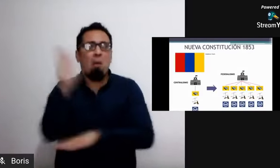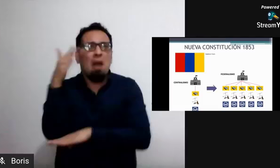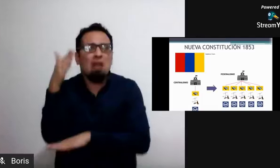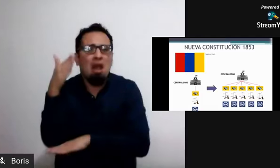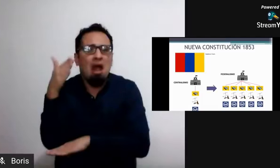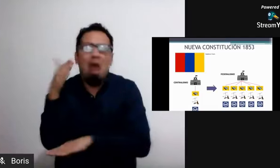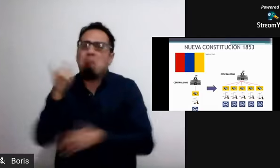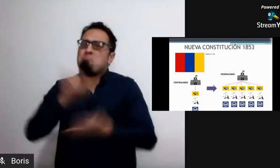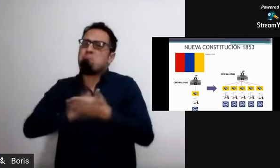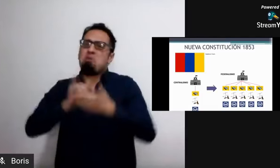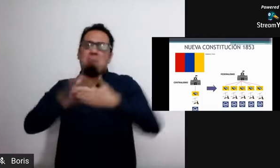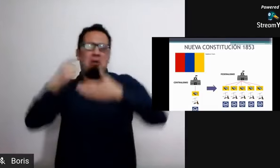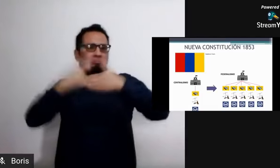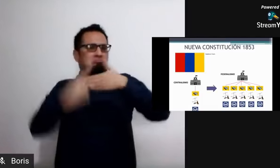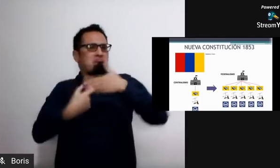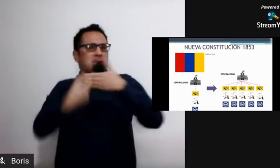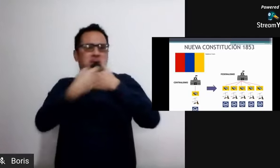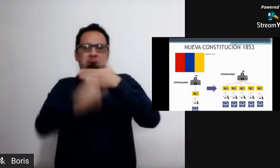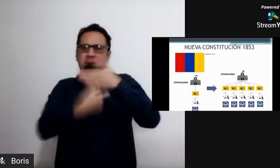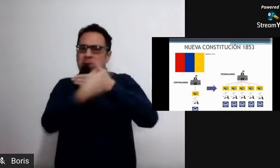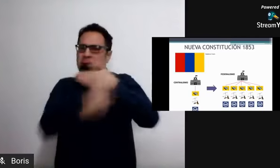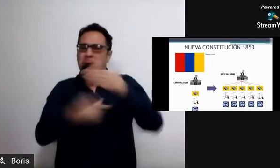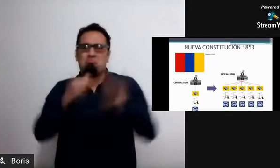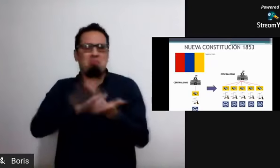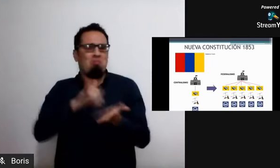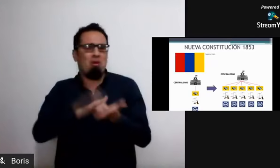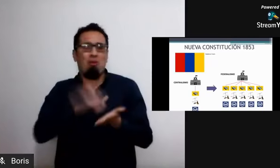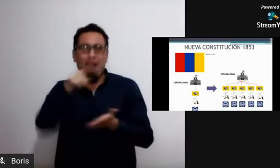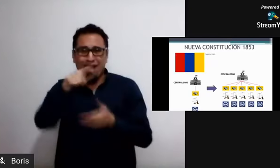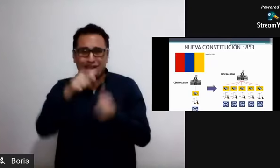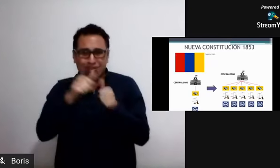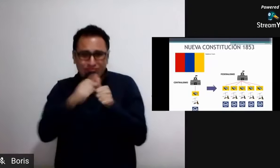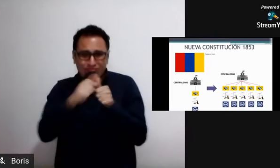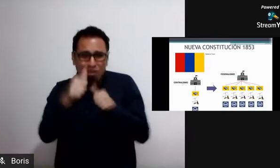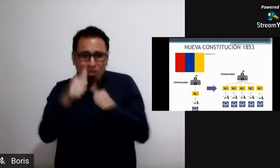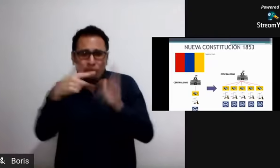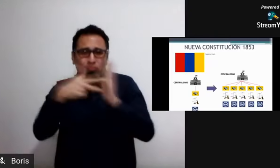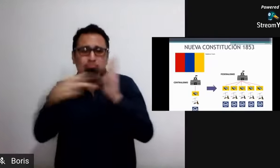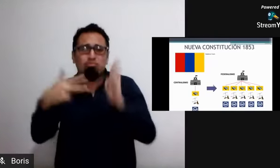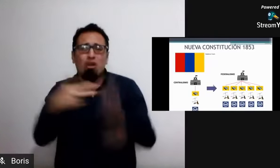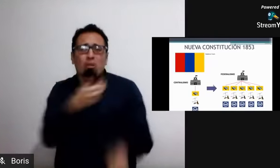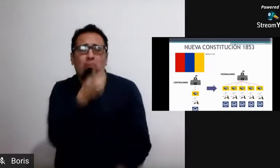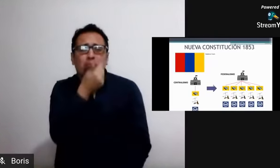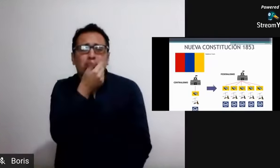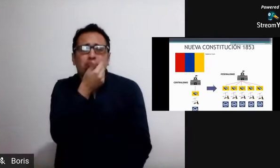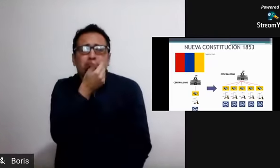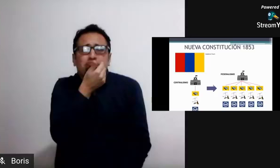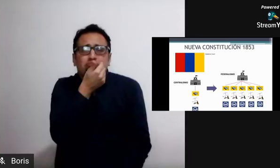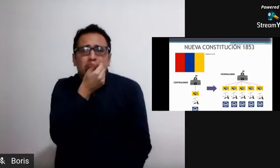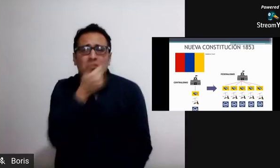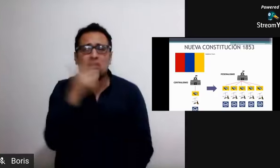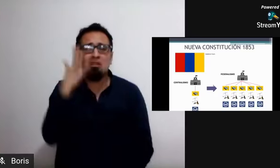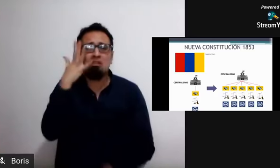ese momento, lo único que cambia es el sistema de gobierno y la bandera también sigue siendo la misma.